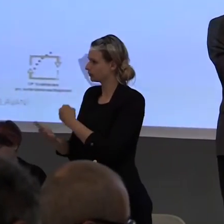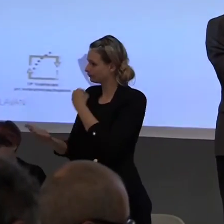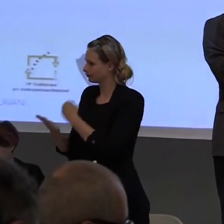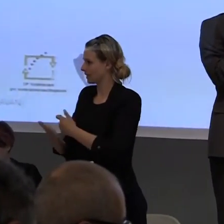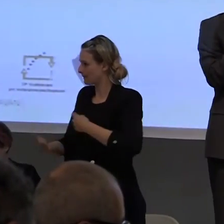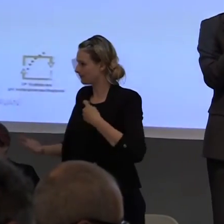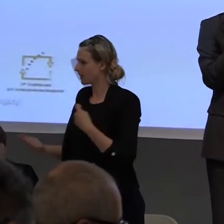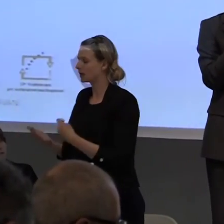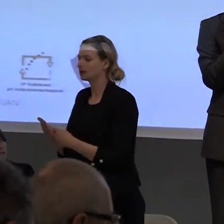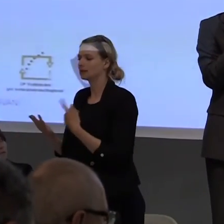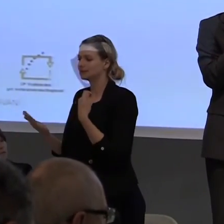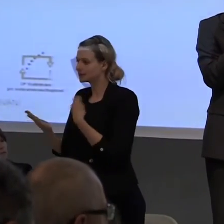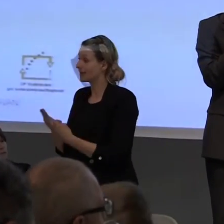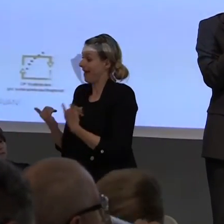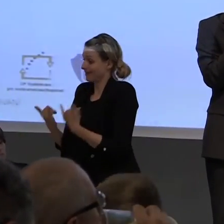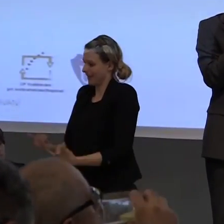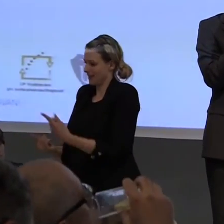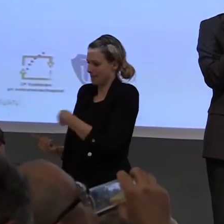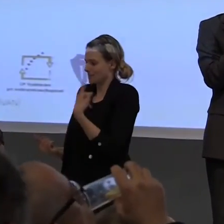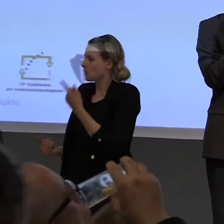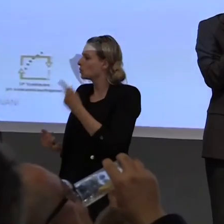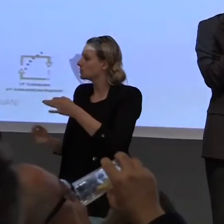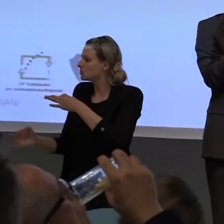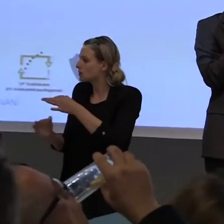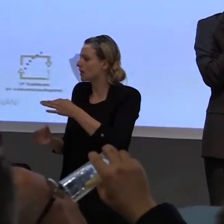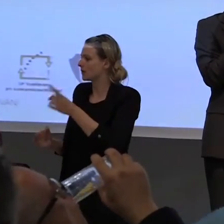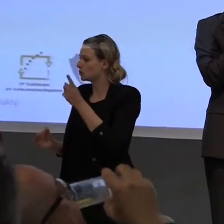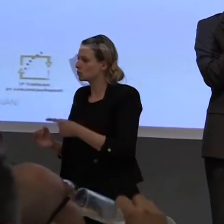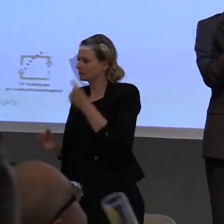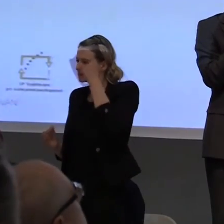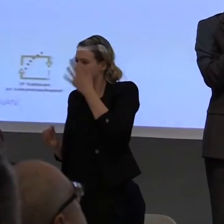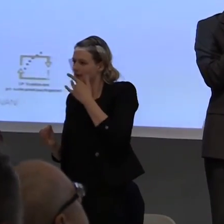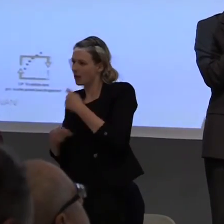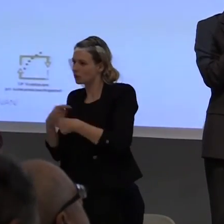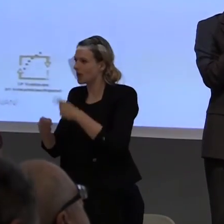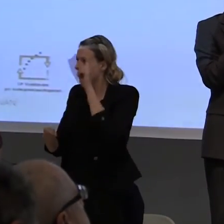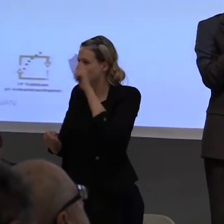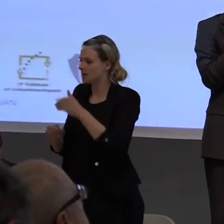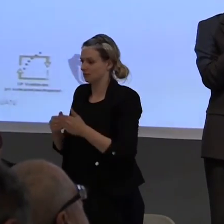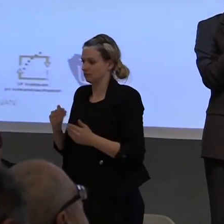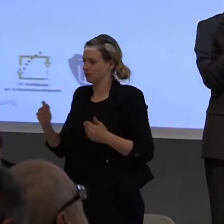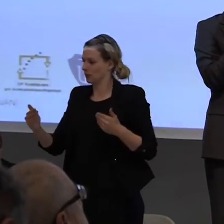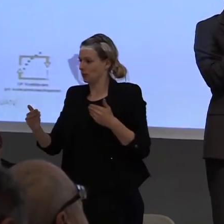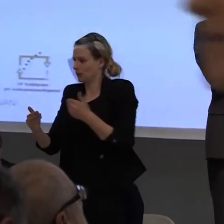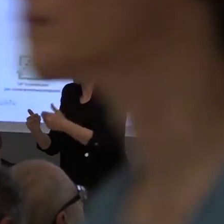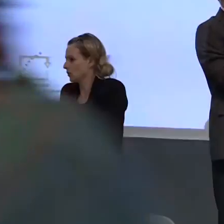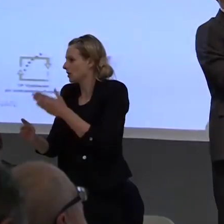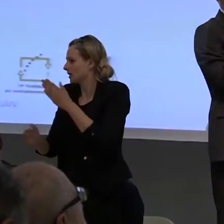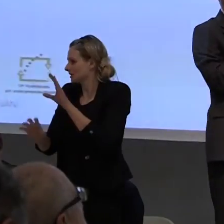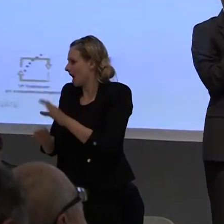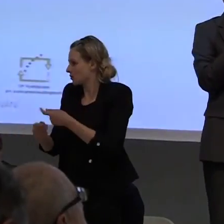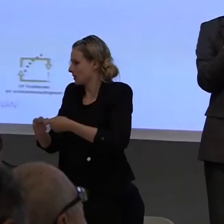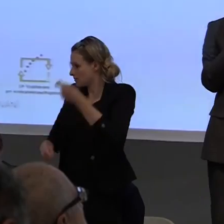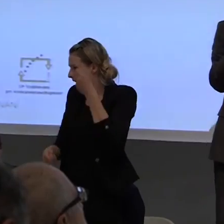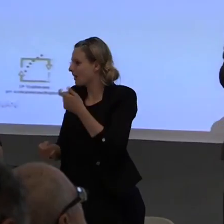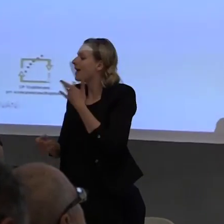Shrnutí toho, jakým způsobem my se vztahujeme k novele školského zákona, výstupy našeho projektu, zejména katalogem